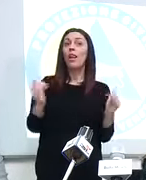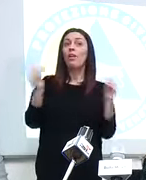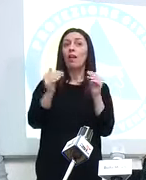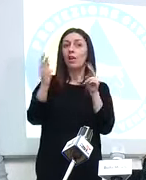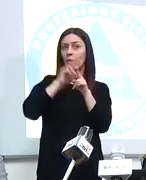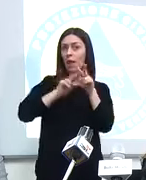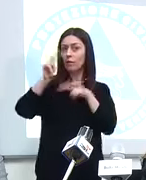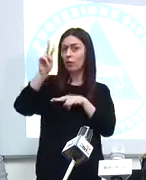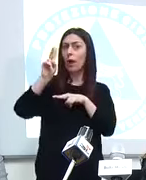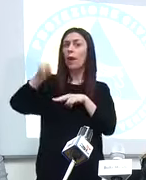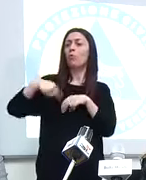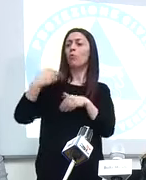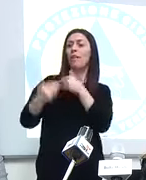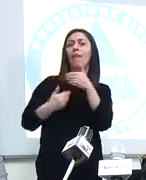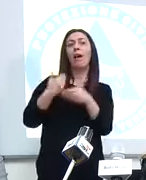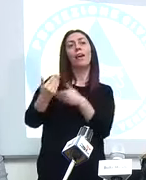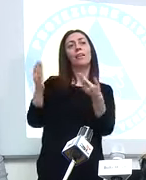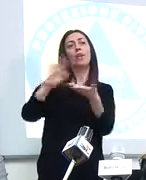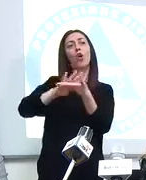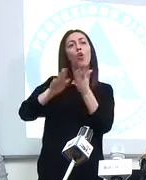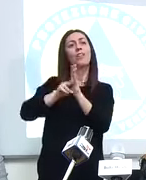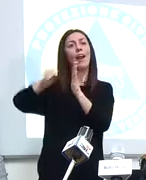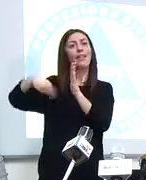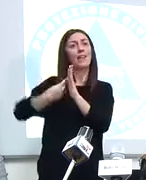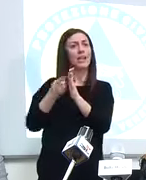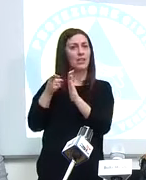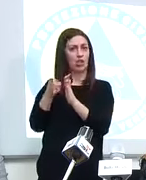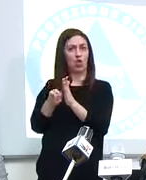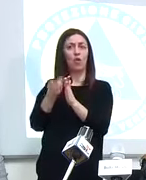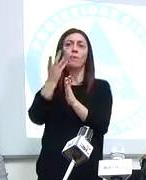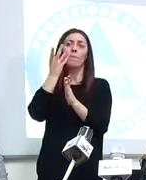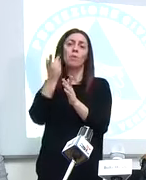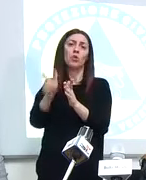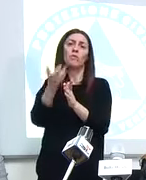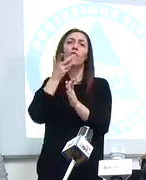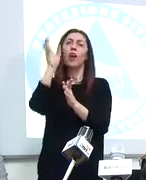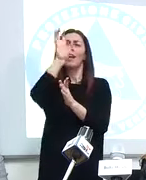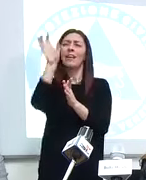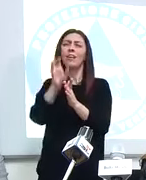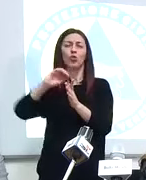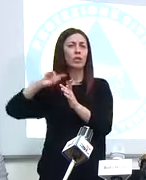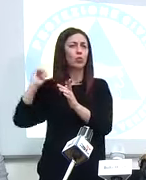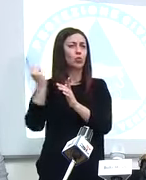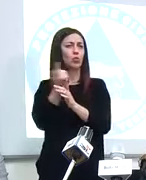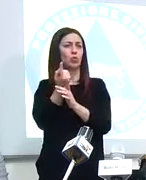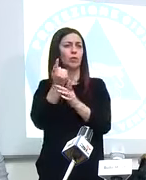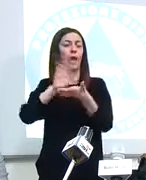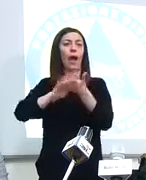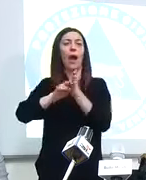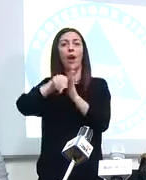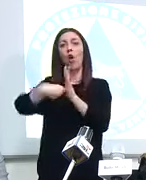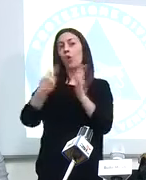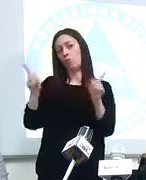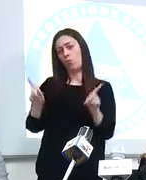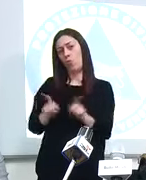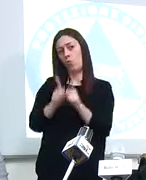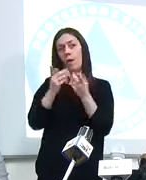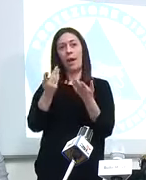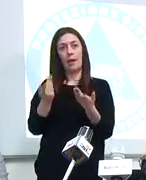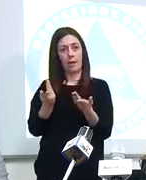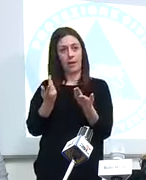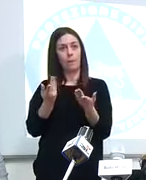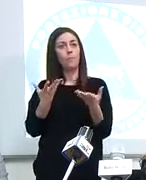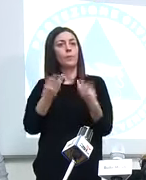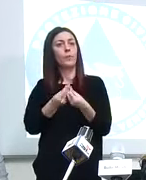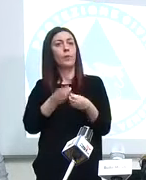avere un accordo nazionale uguale per tutte le regioni rispetto, appunto, a parametri da inserire